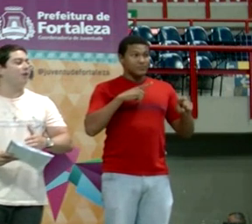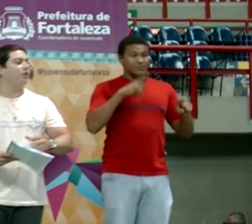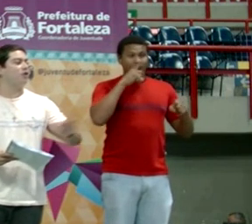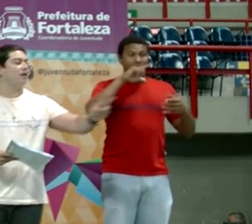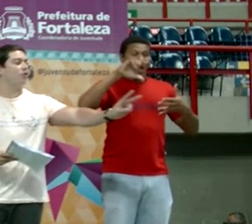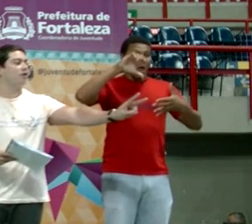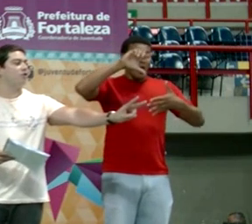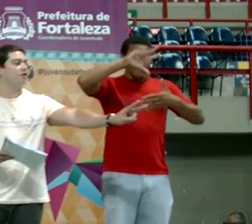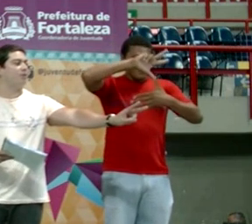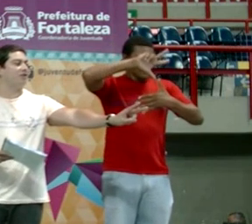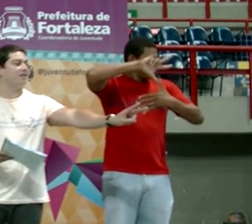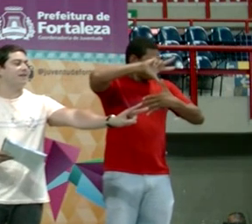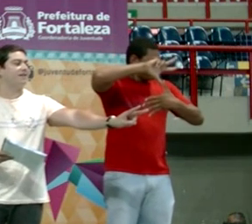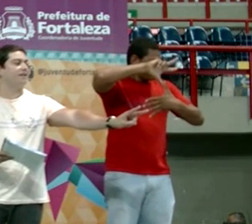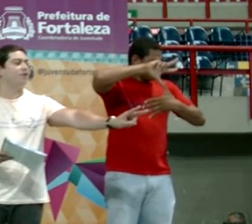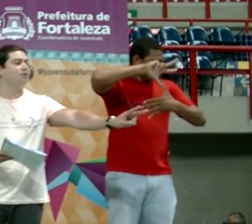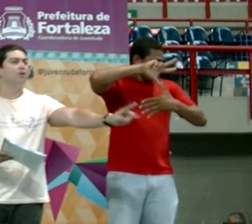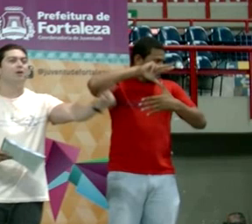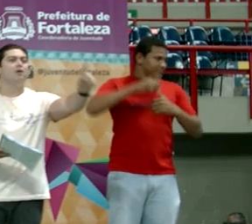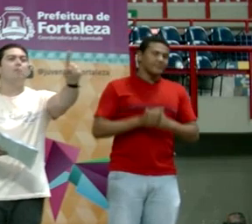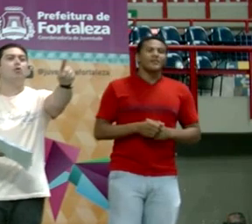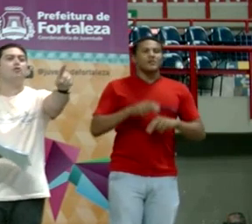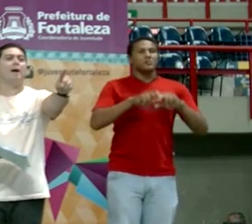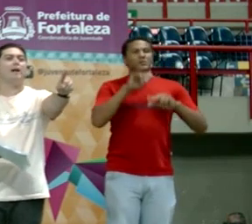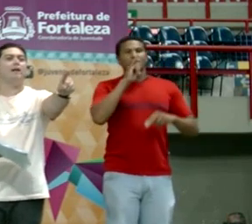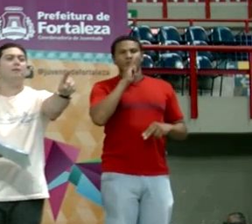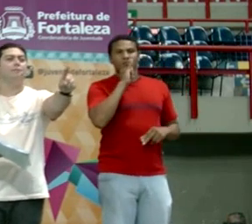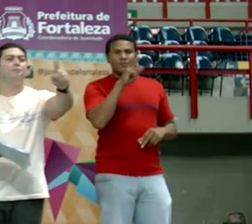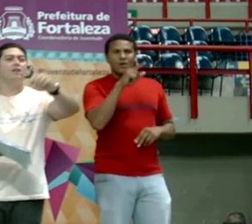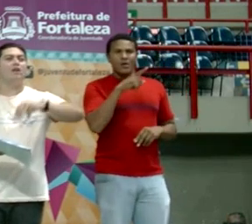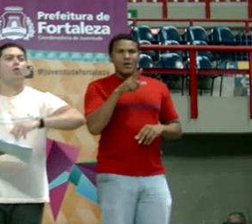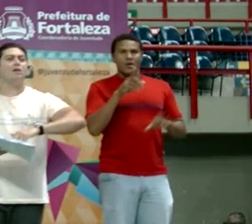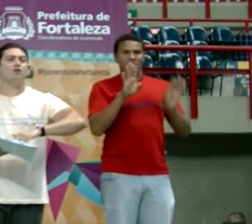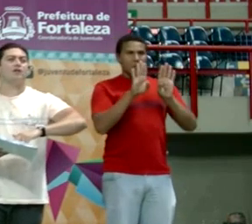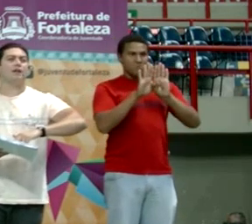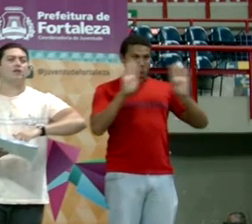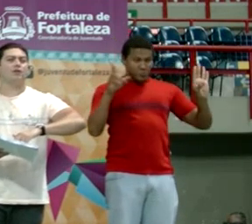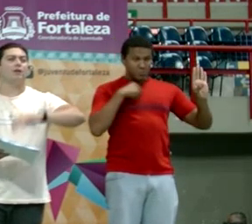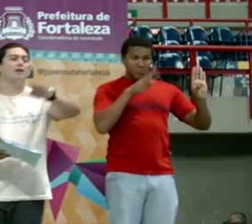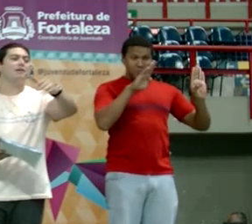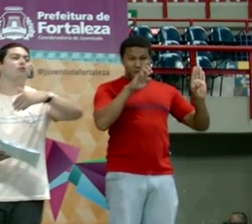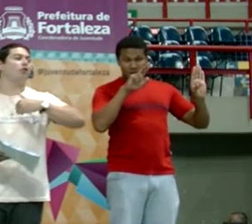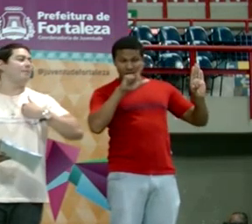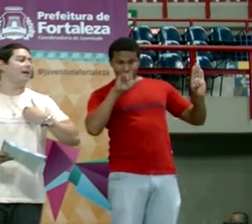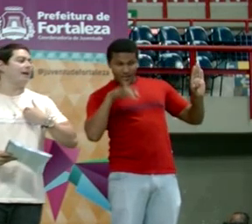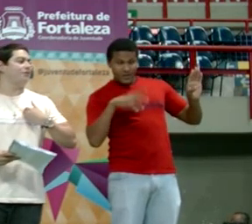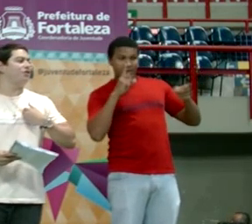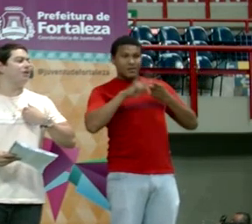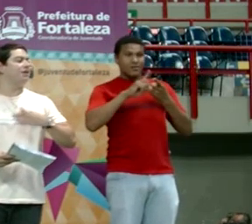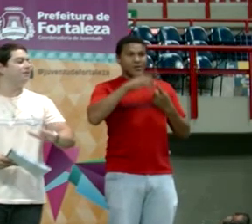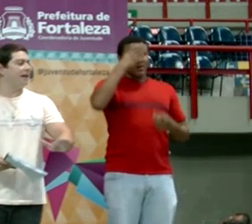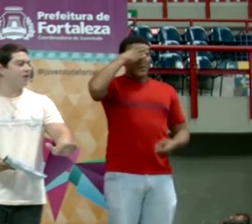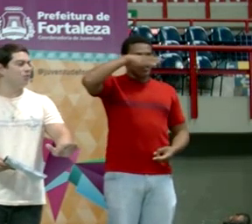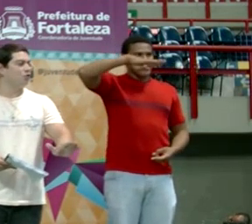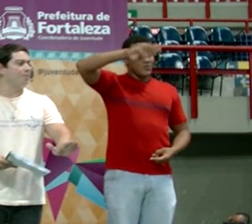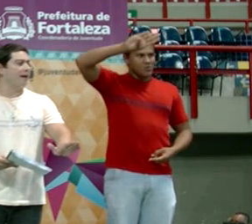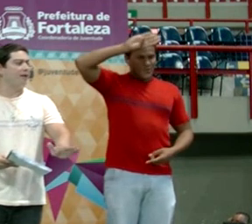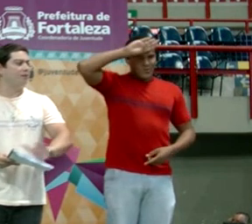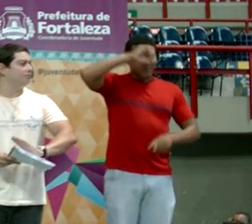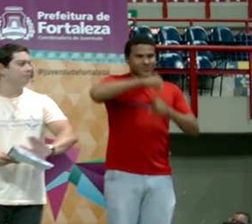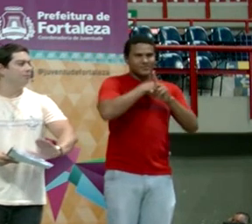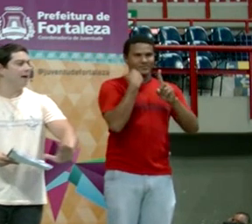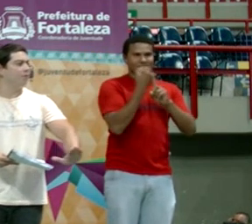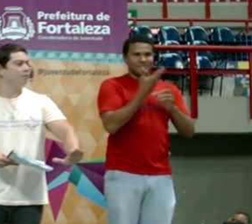Latina. Jovem, quais são as duas coisas importantes de 61? Muro de Berlim e Cuba socialista. Se eu estou na América Latina, interessa o